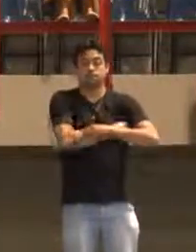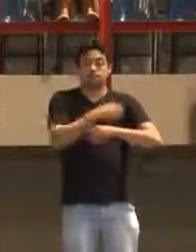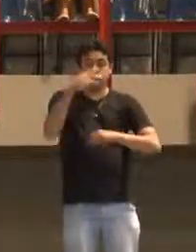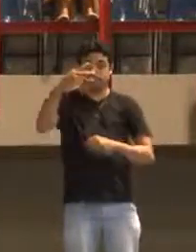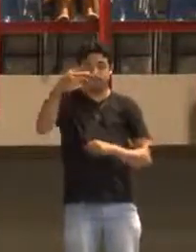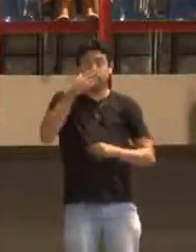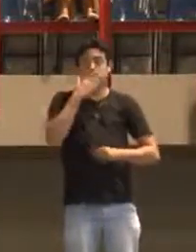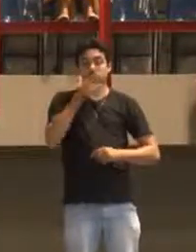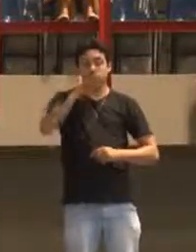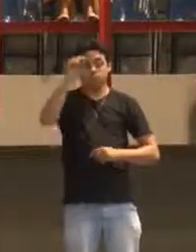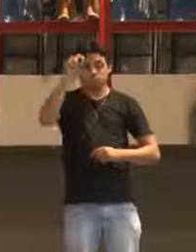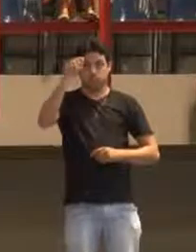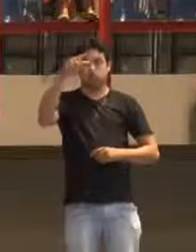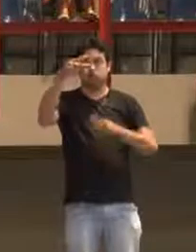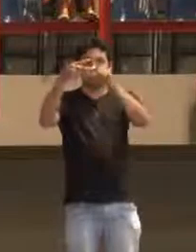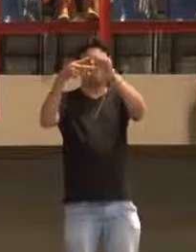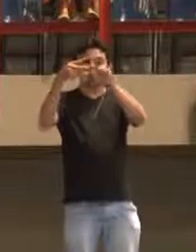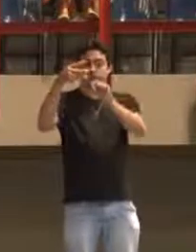3?